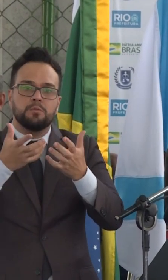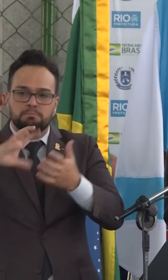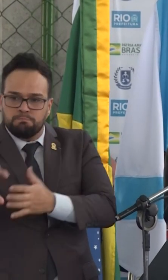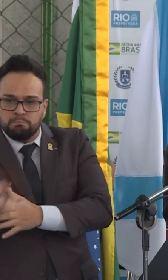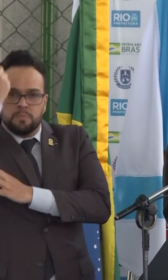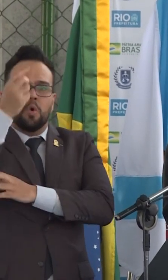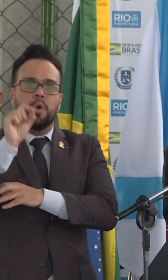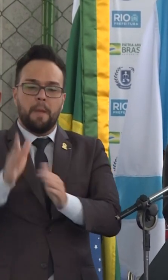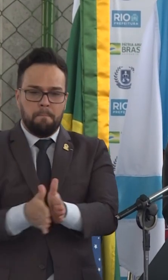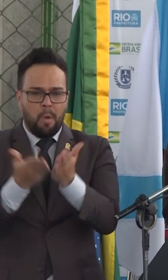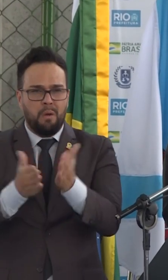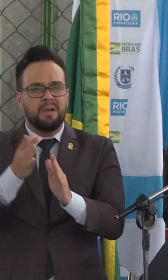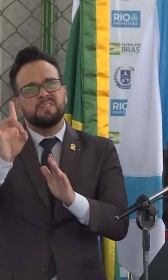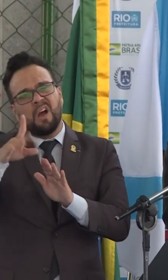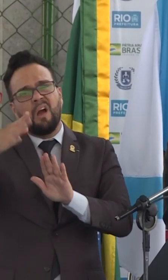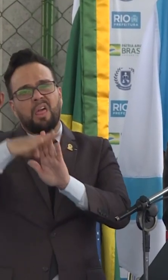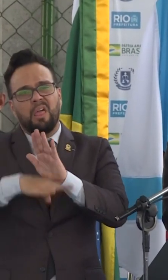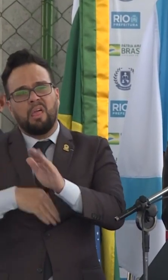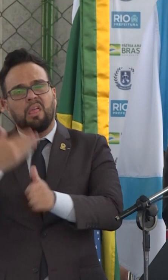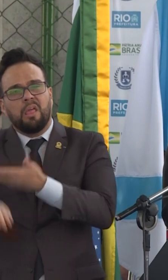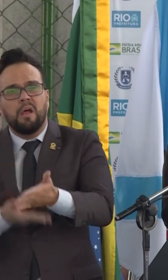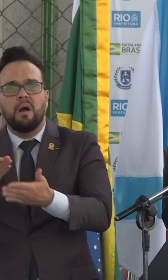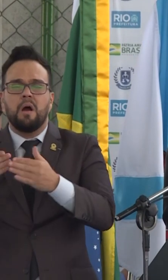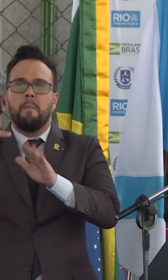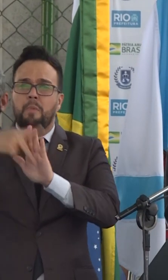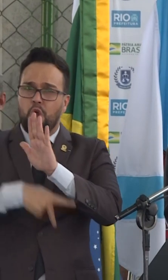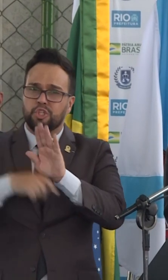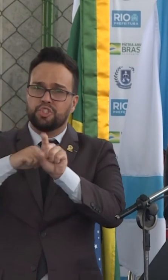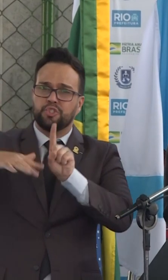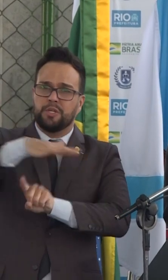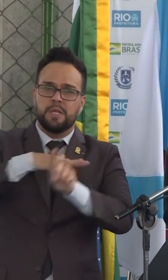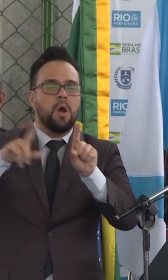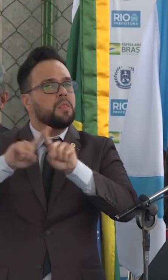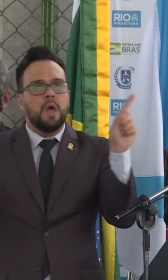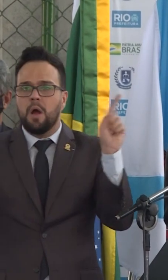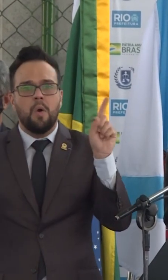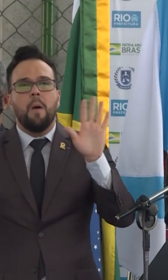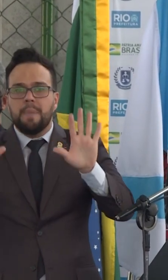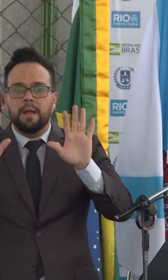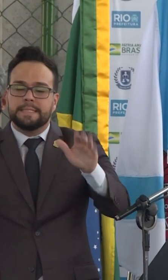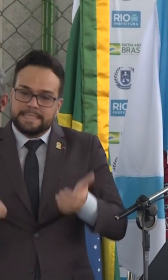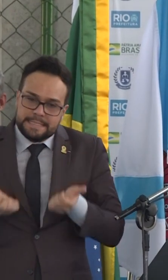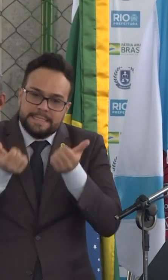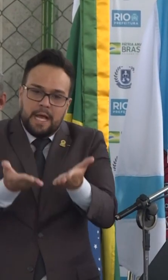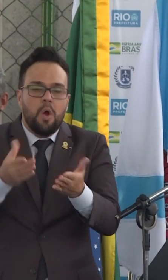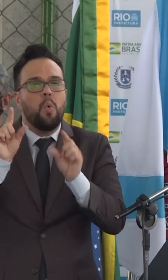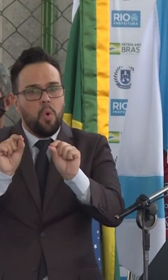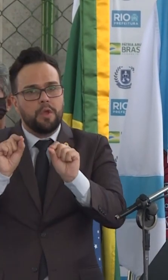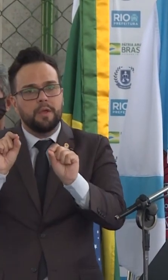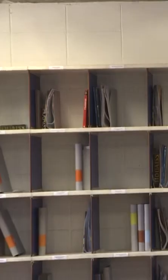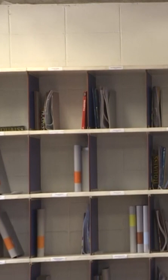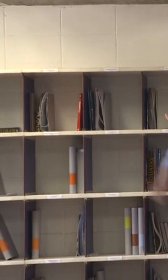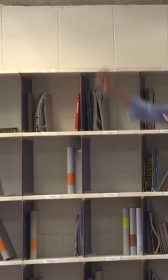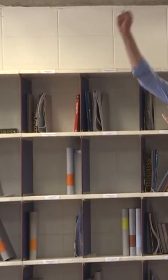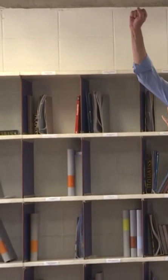mais perceptível da influência de Bolsonaro ocorreu em São Paulo, onde o pupilo Celso Russomanno ficou em quarto lugar com 10,5%